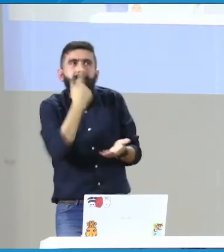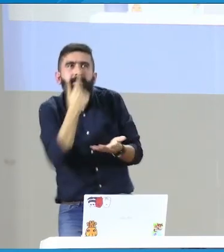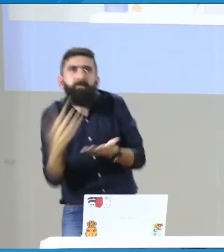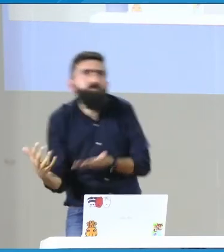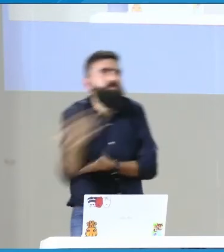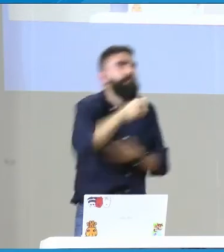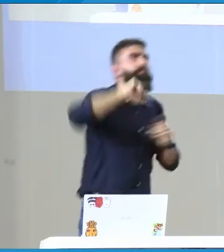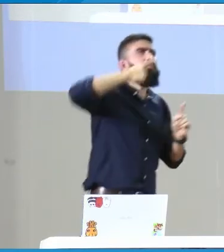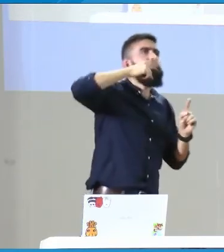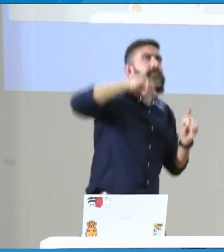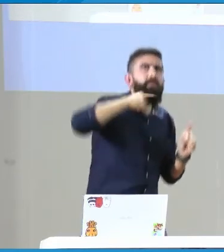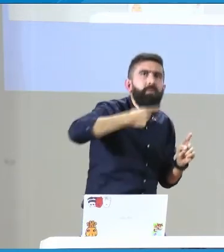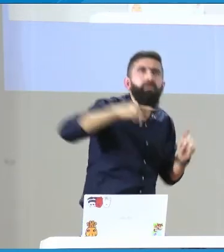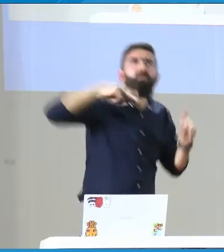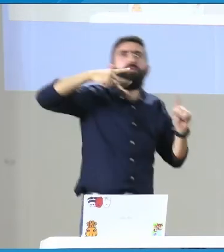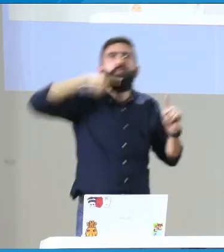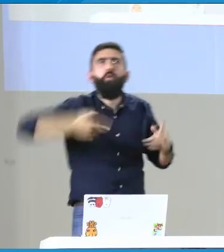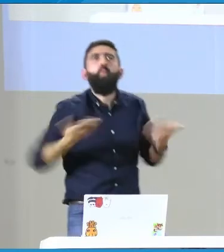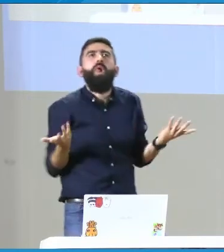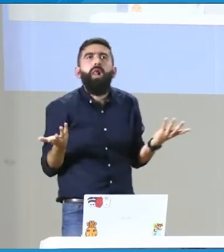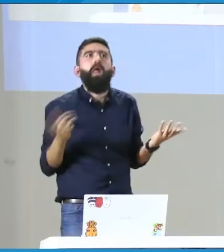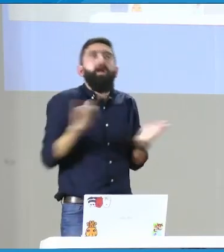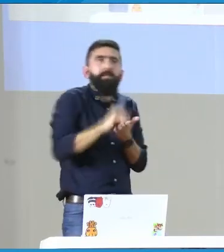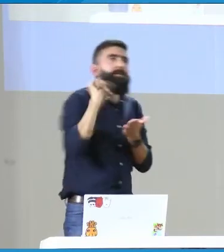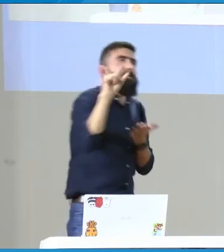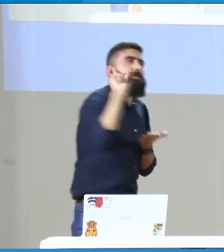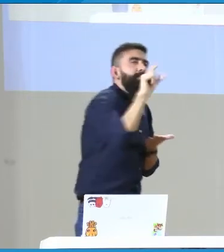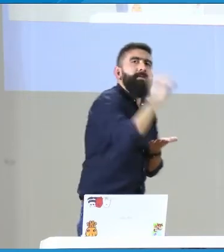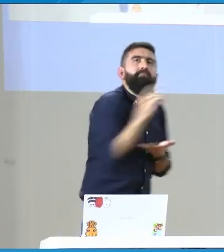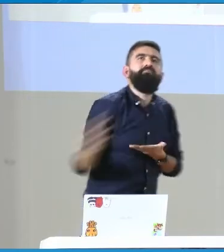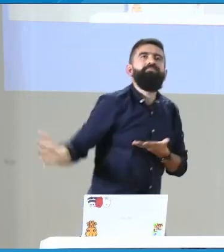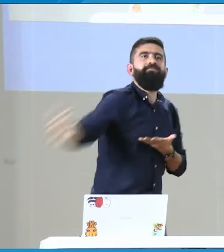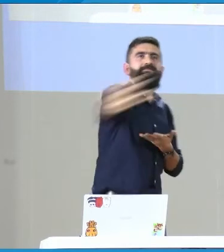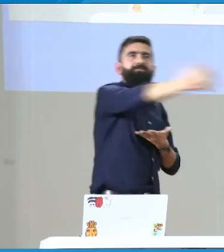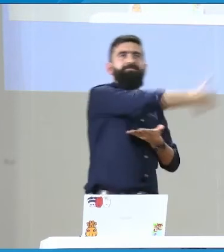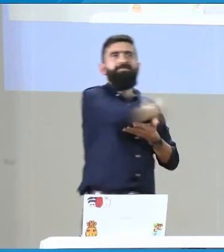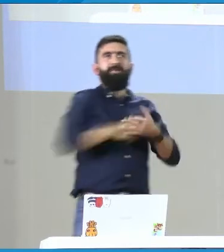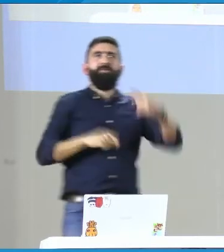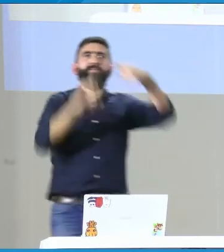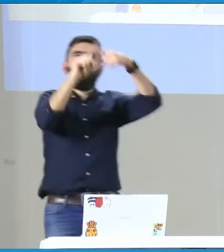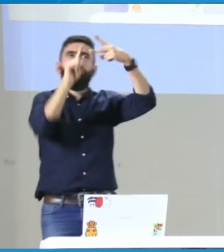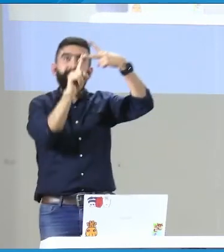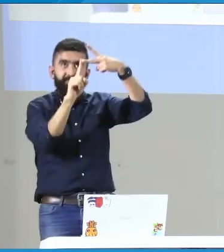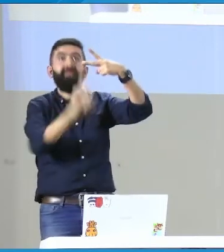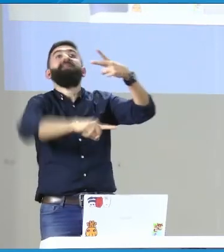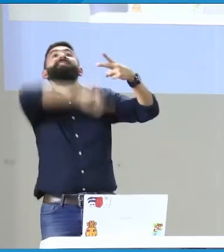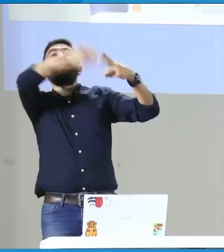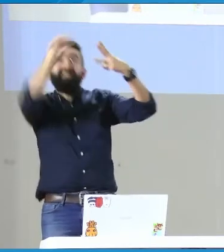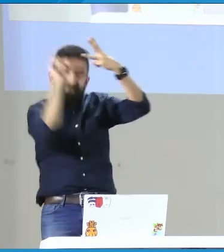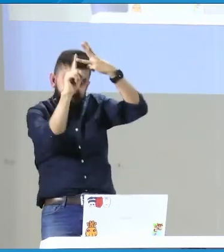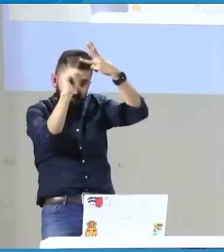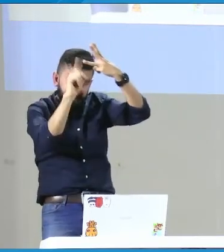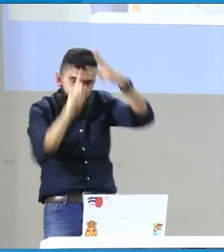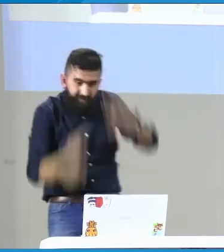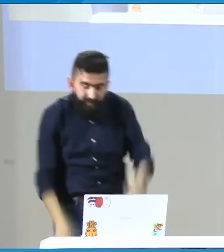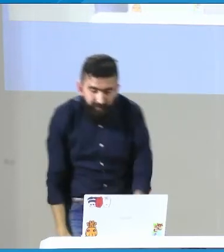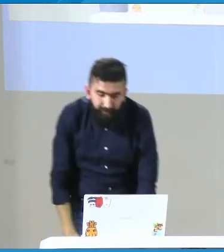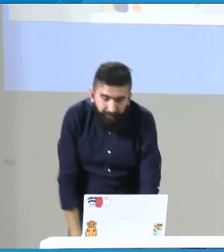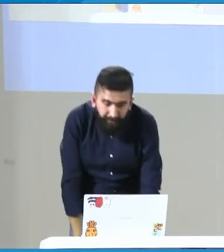primera lengua? Entonces, eso es lo que queremos saber. ¿Cuál es esa primera lengua y esa segunda lengua de la que ustedes hacen parte y cuáles son las que